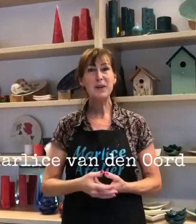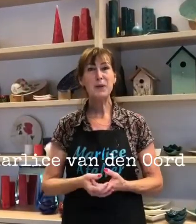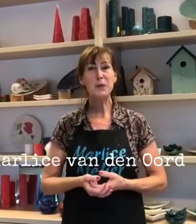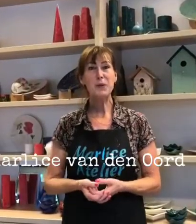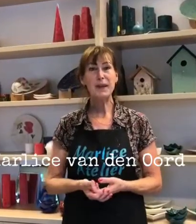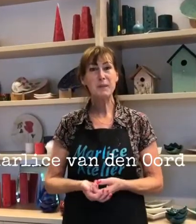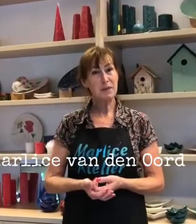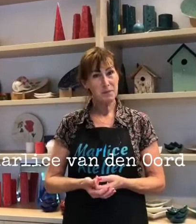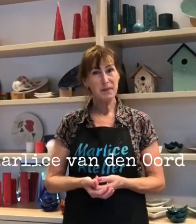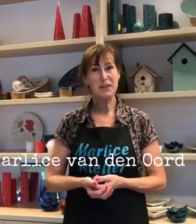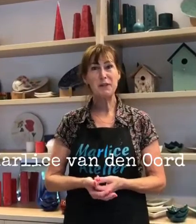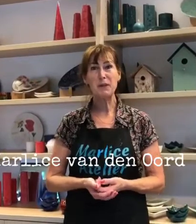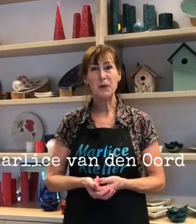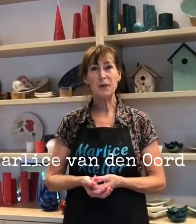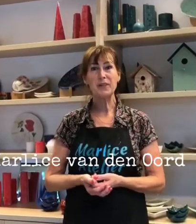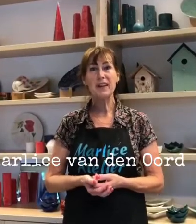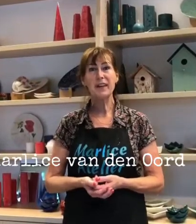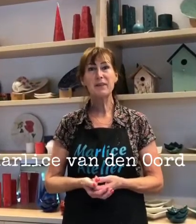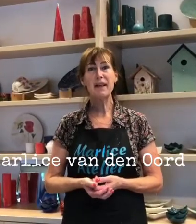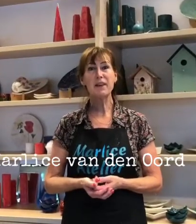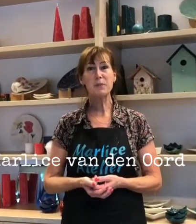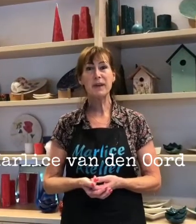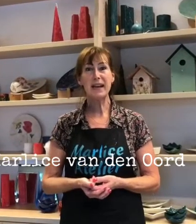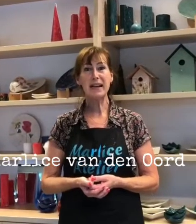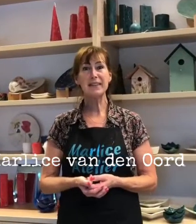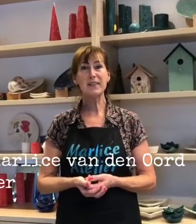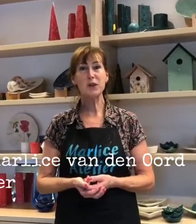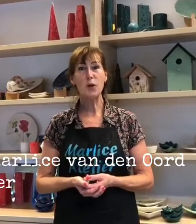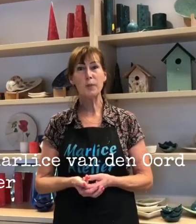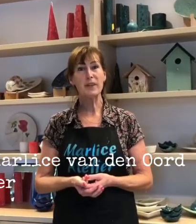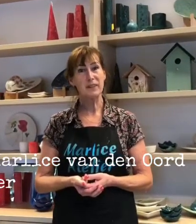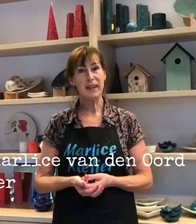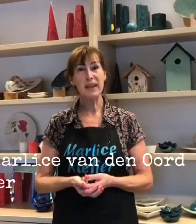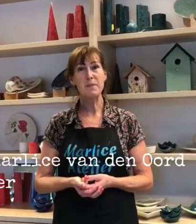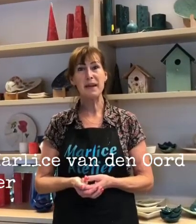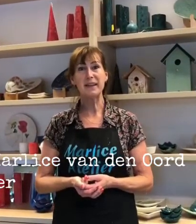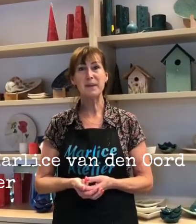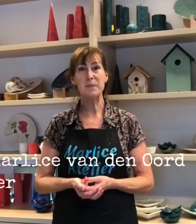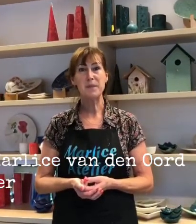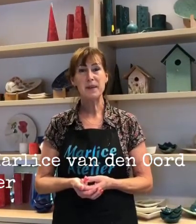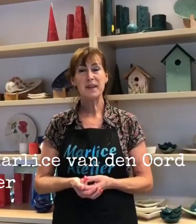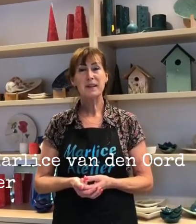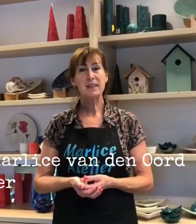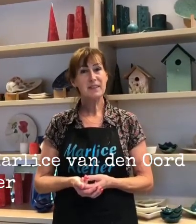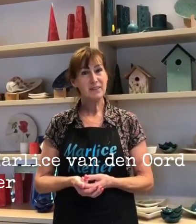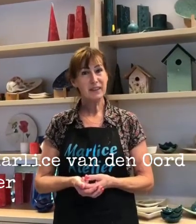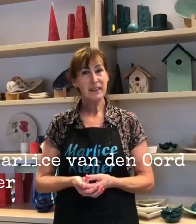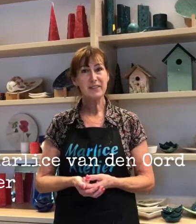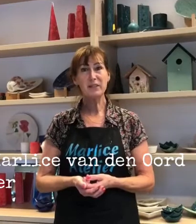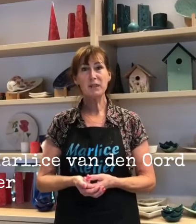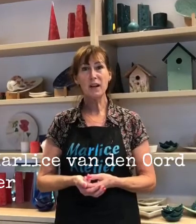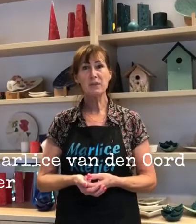Hallo, ik ben Marlies van den Oort. Ik werk als begeleider op het atelier in Berlikum. Dit is een creatieve